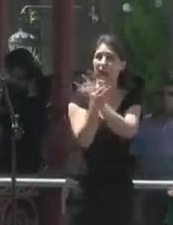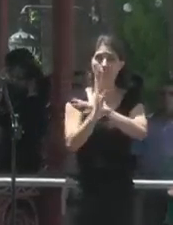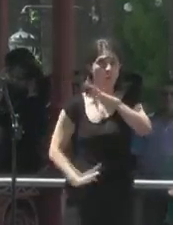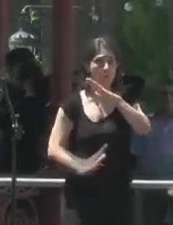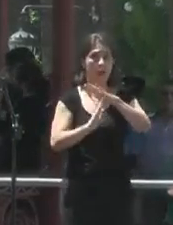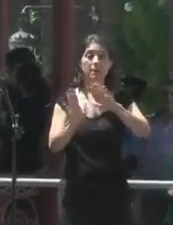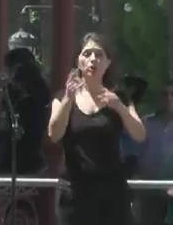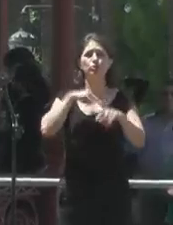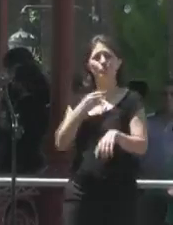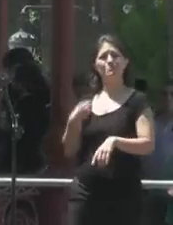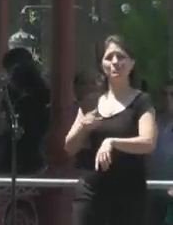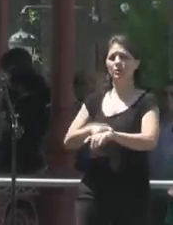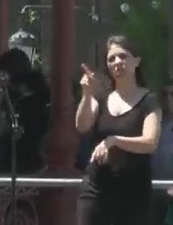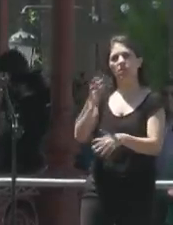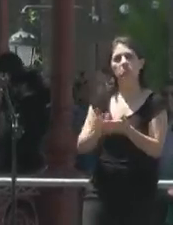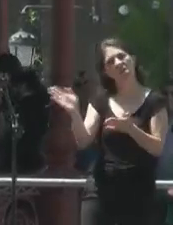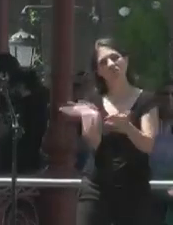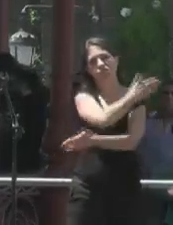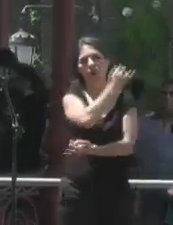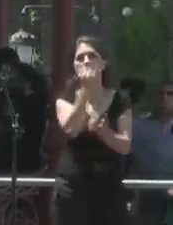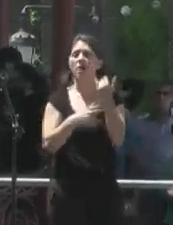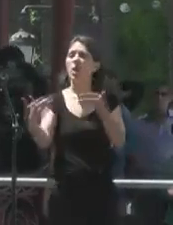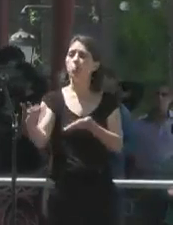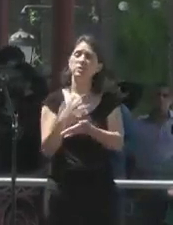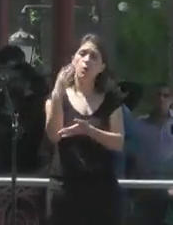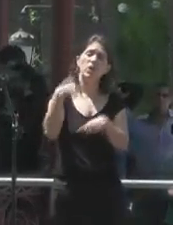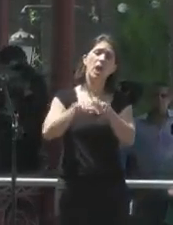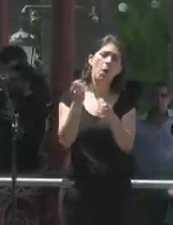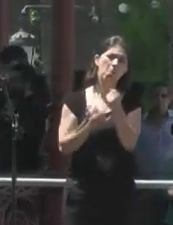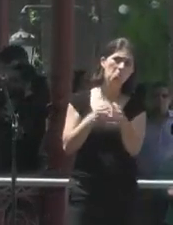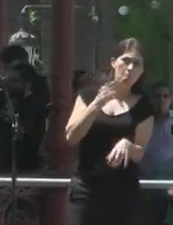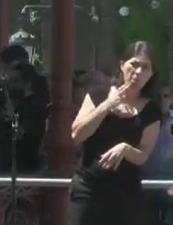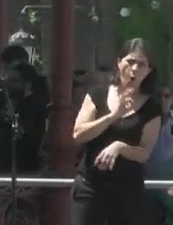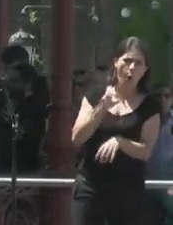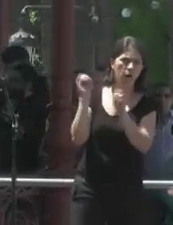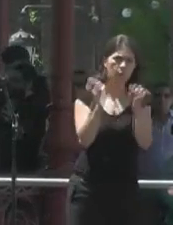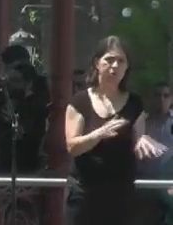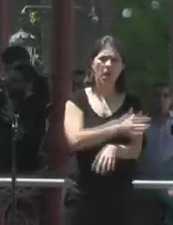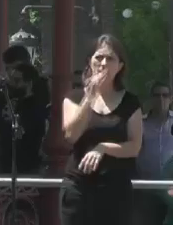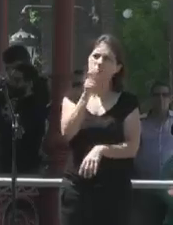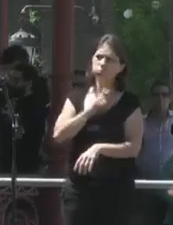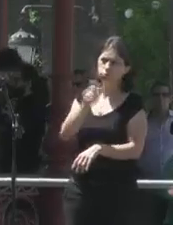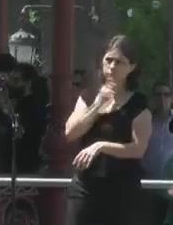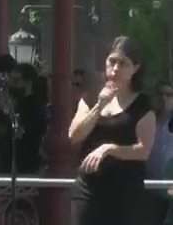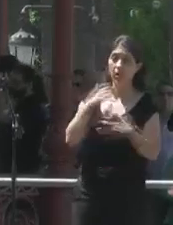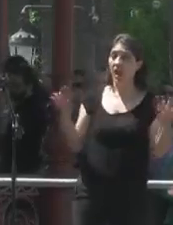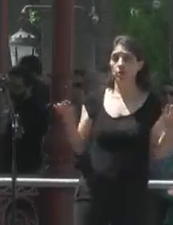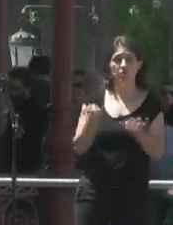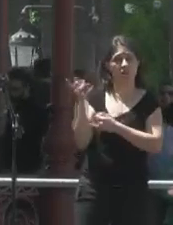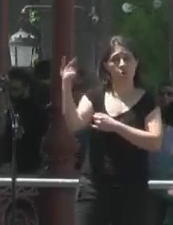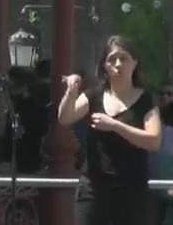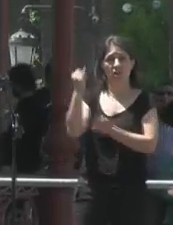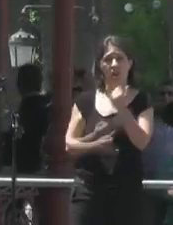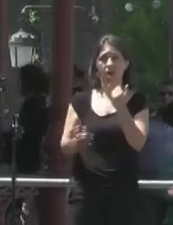nosotros diciendo abran paso. Si su única propuesta es el miedo, la renuncia y los insultos, entonces es que ustedes